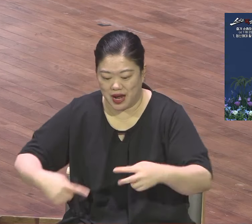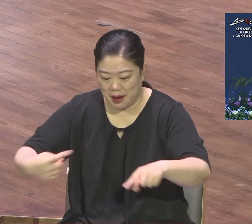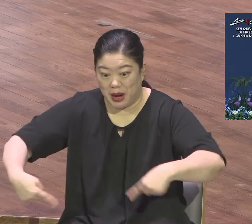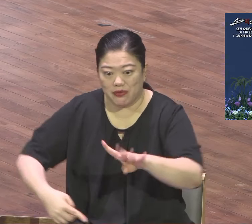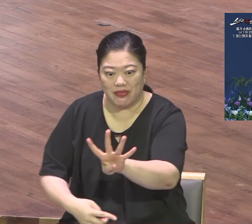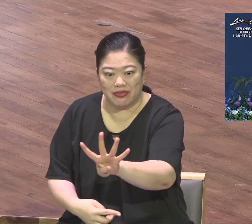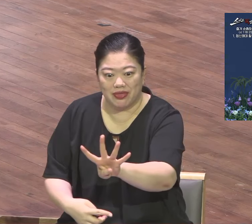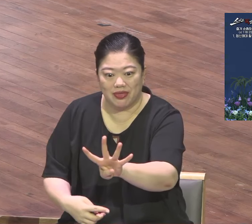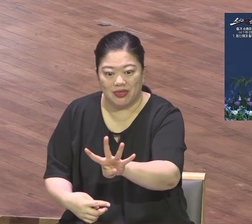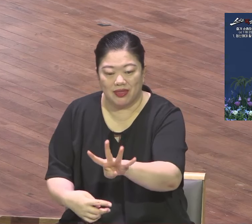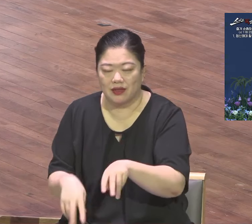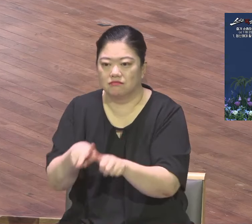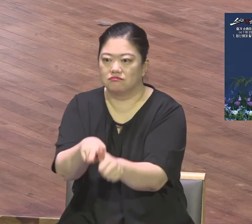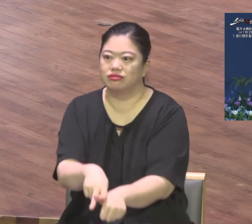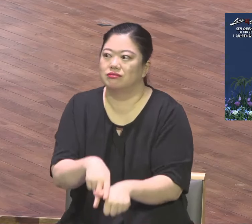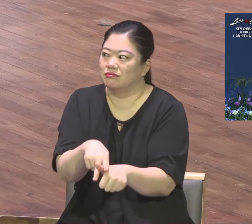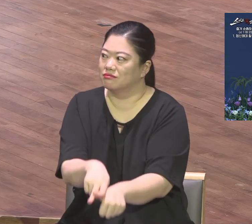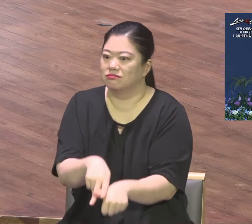그렇게 장례식 해요.